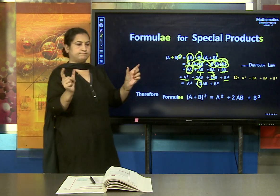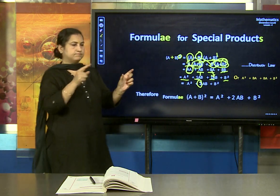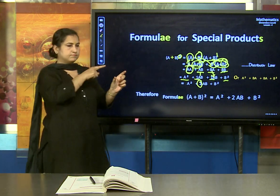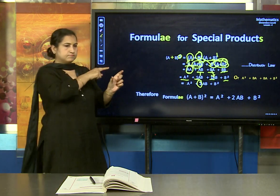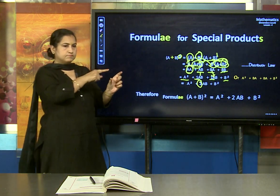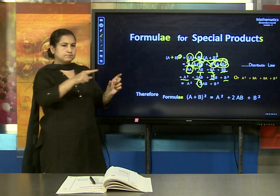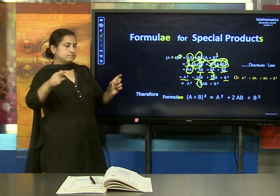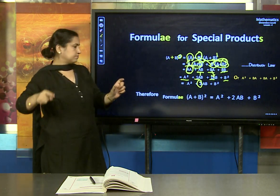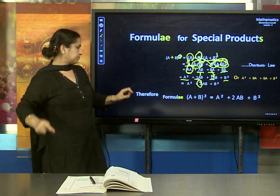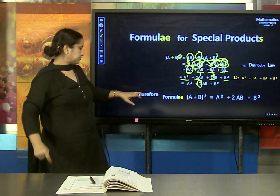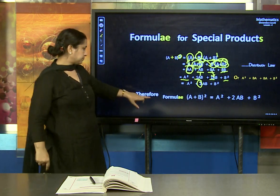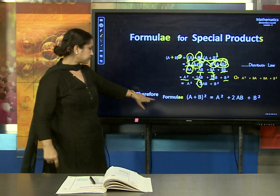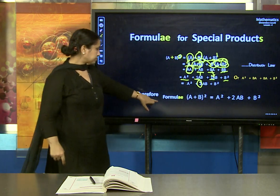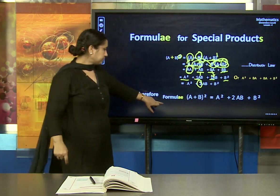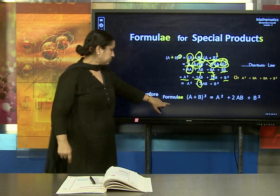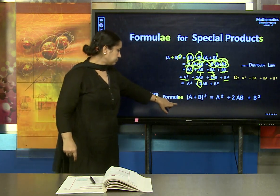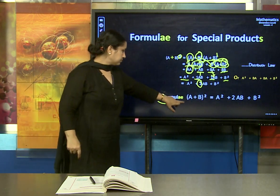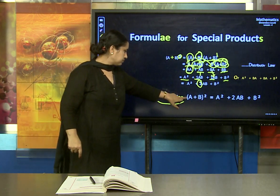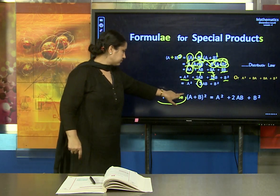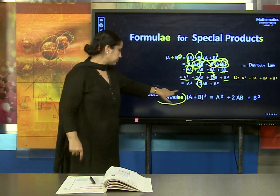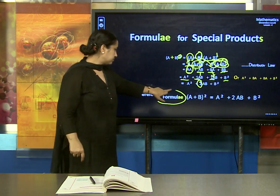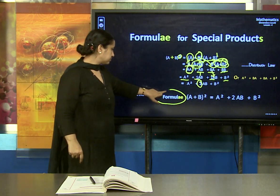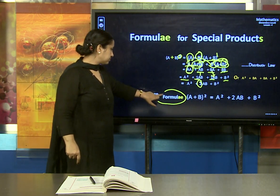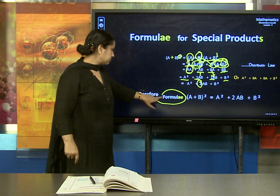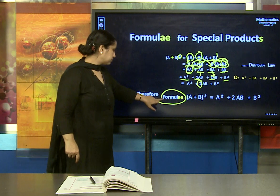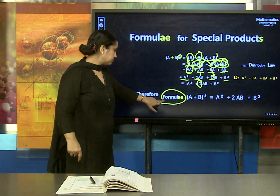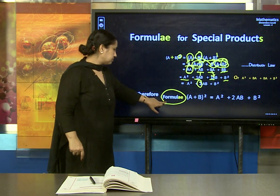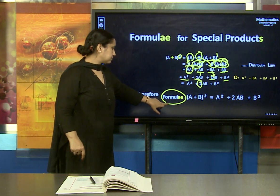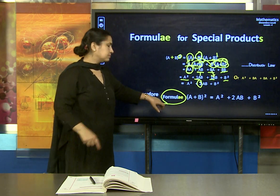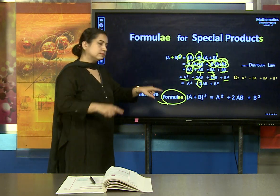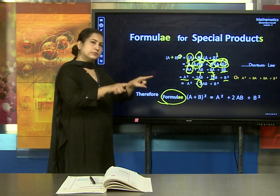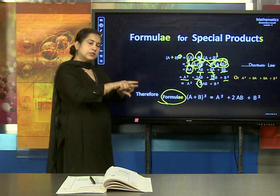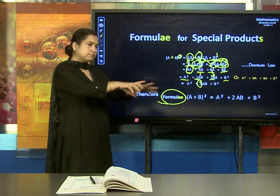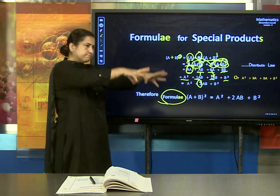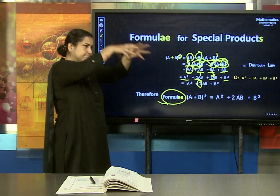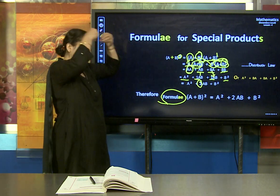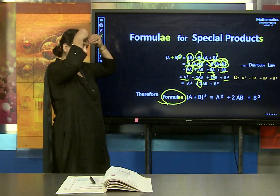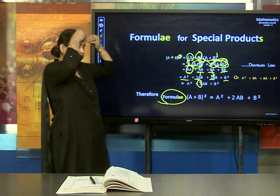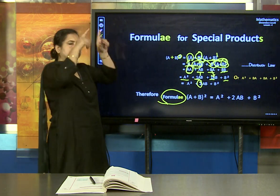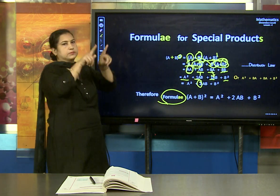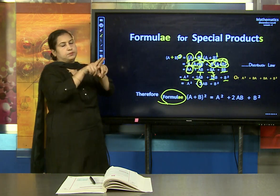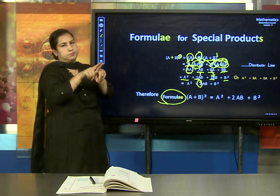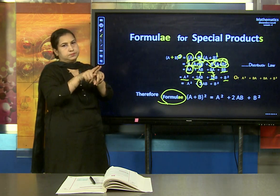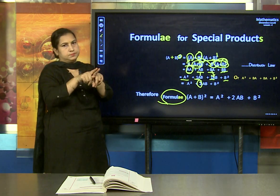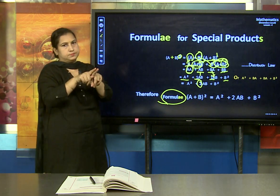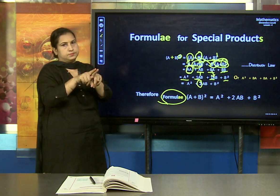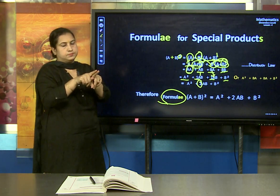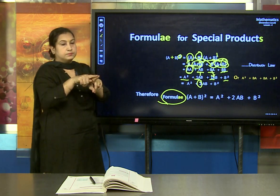होगा, जो कि हमें बिल्कुल उसी प्रकार से याद होना चाहिए, ज्यों का त्यों